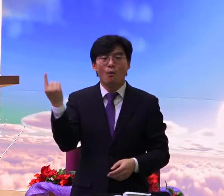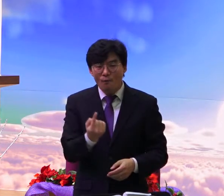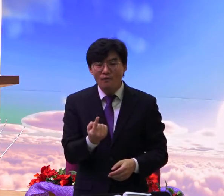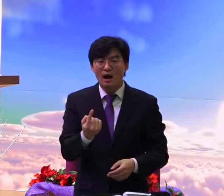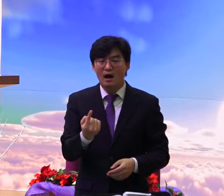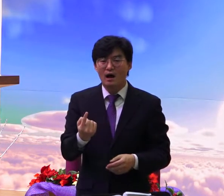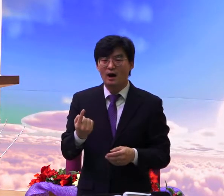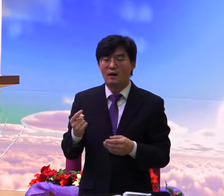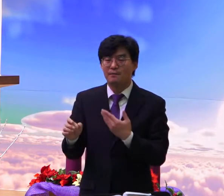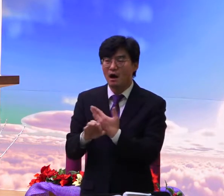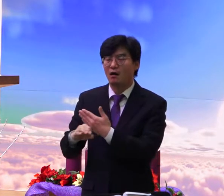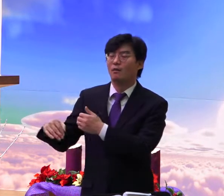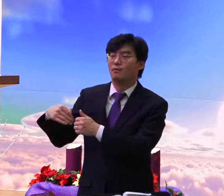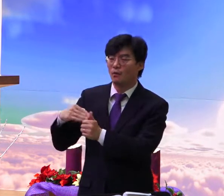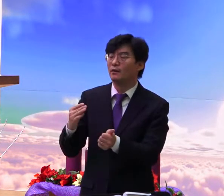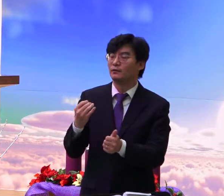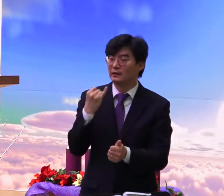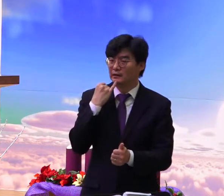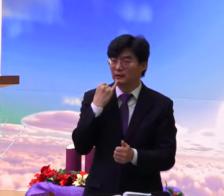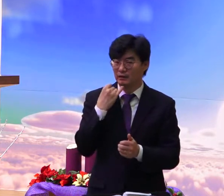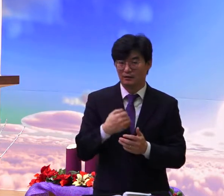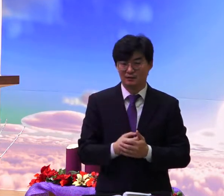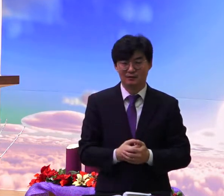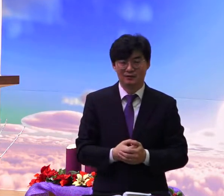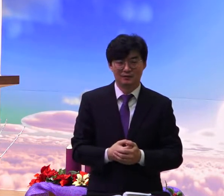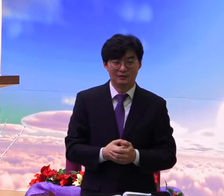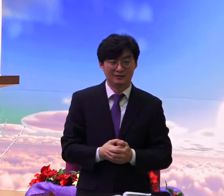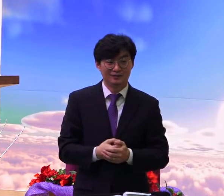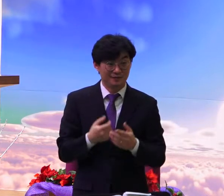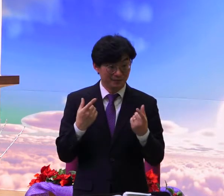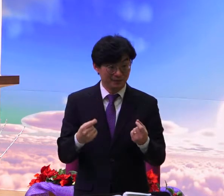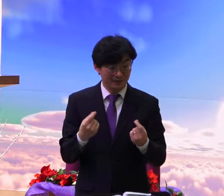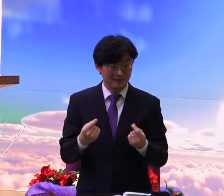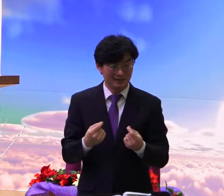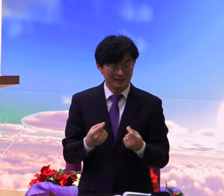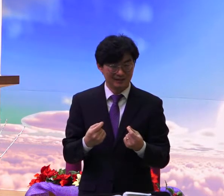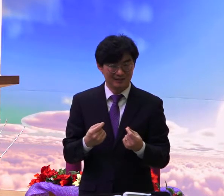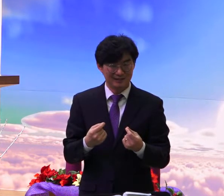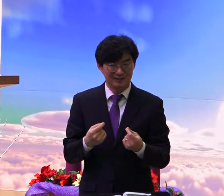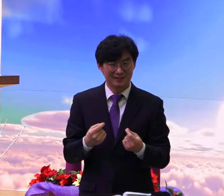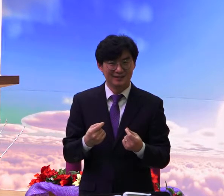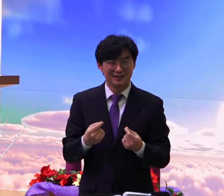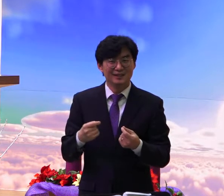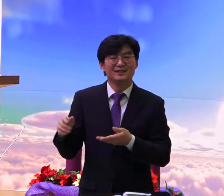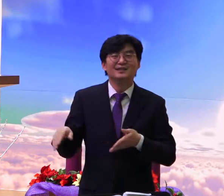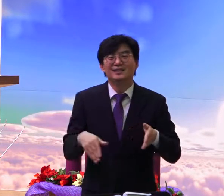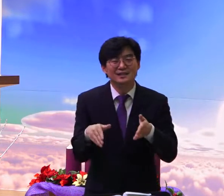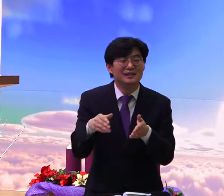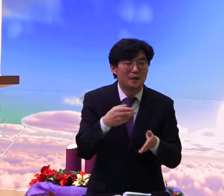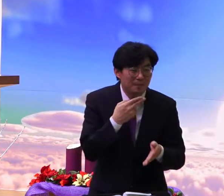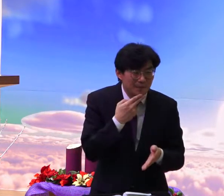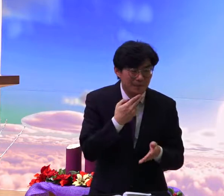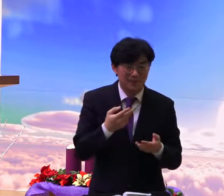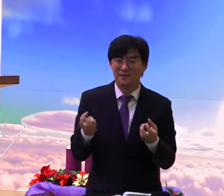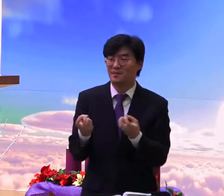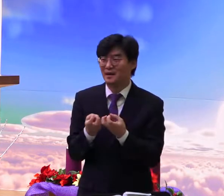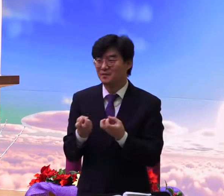것입니다. 어떤 의미에서는 우리에게도 주님께서 그렇게 말씀하실 것입니다. 우리에게 맡겨주신